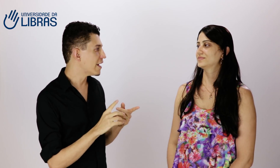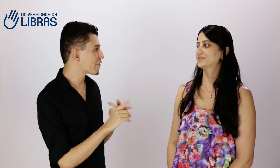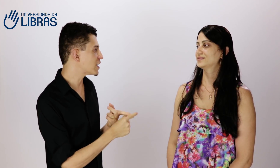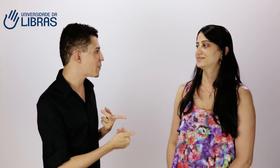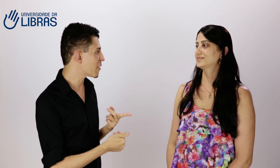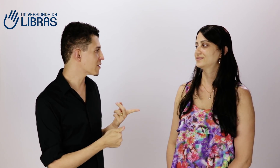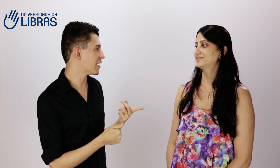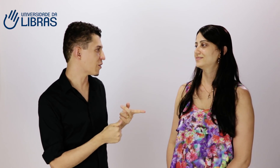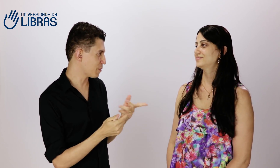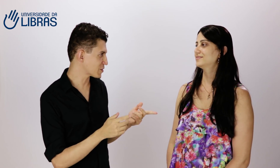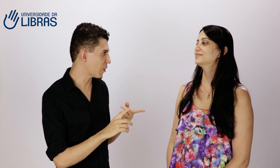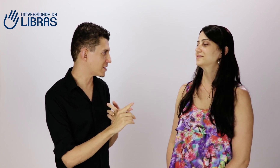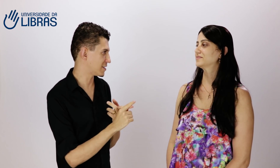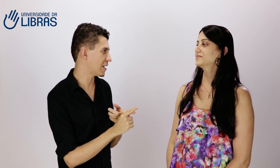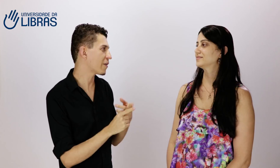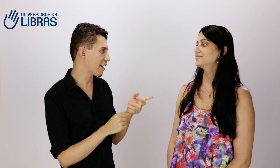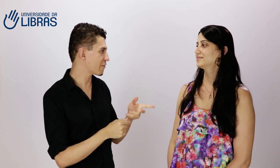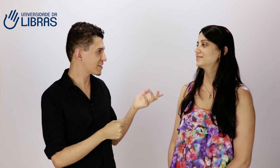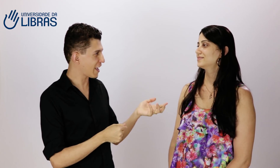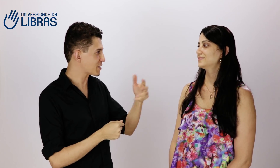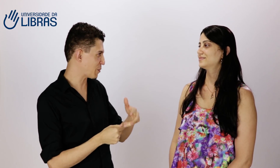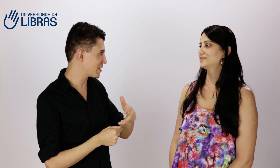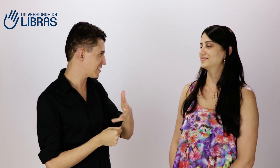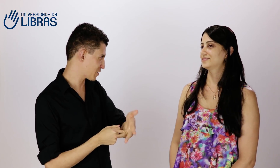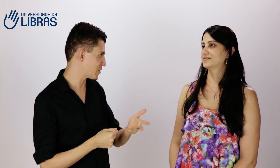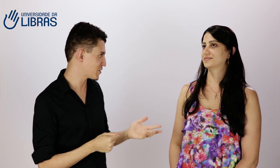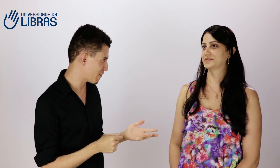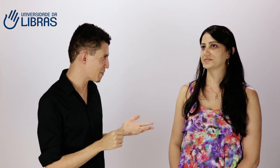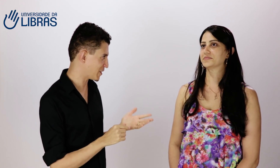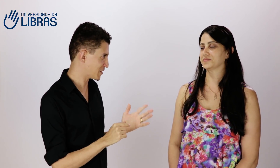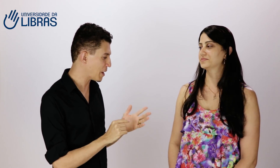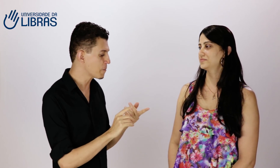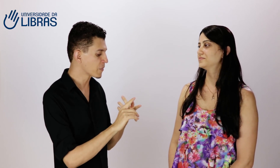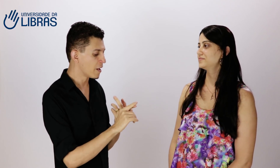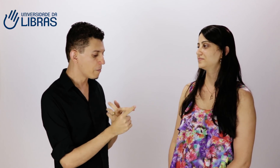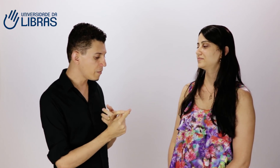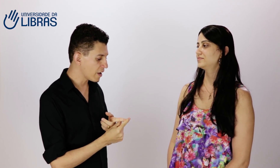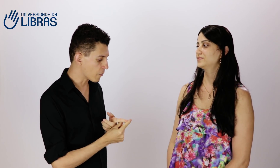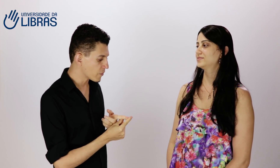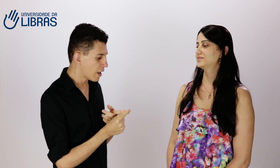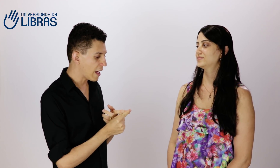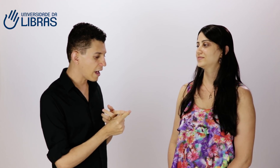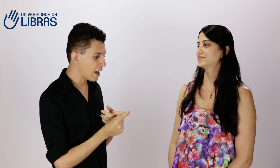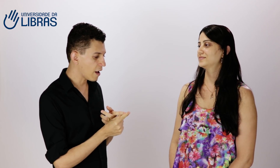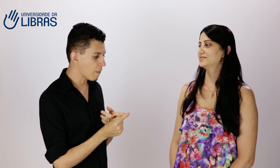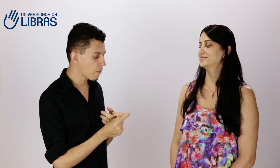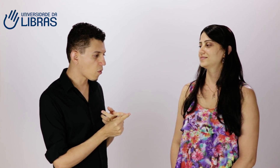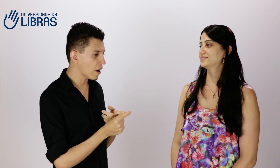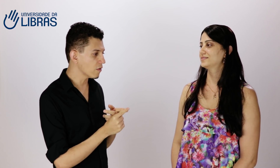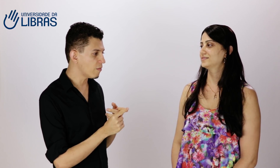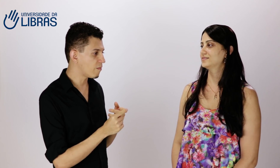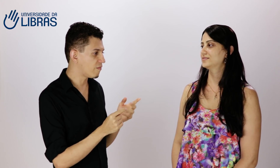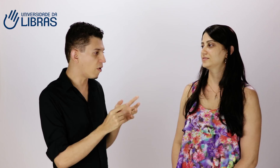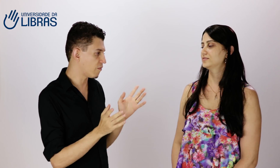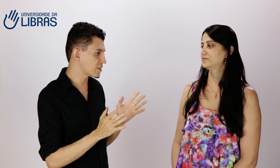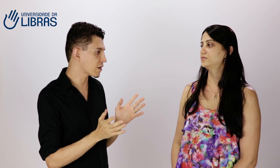eu fiquei te perguntando algumas coisas, e eu quero que você responda essas coisas novamente, tá? Primeiro, Bom, você